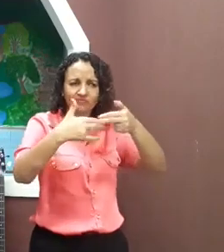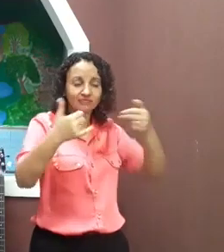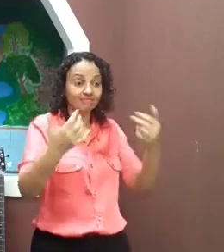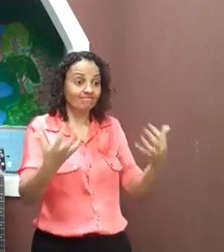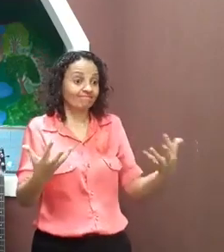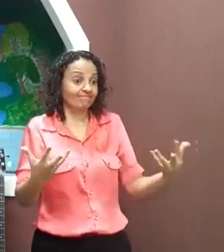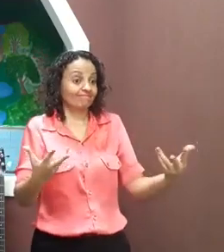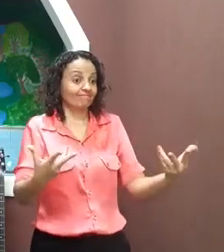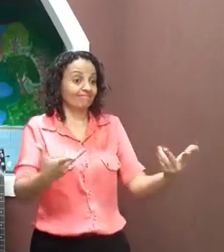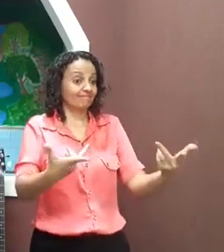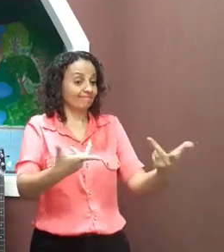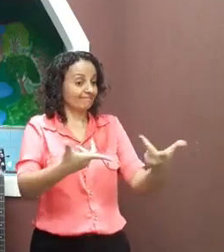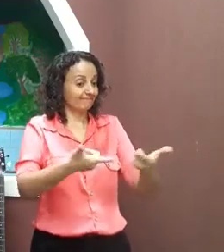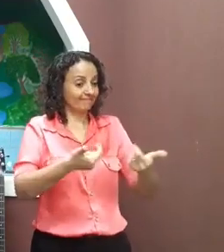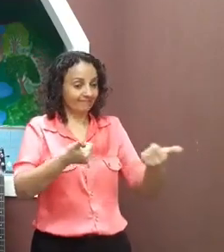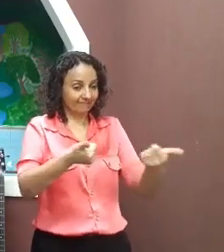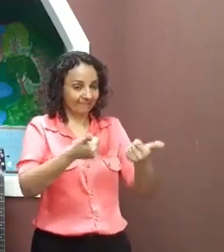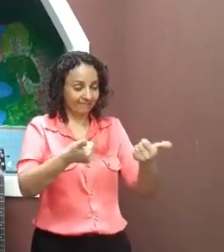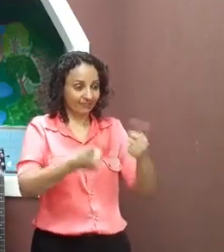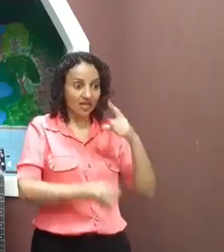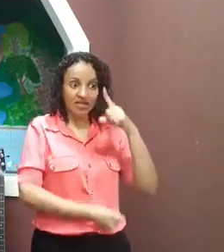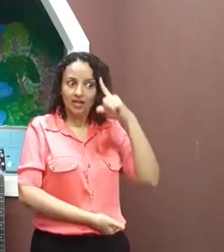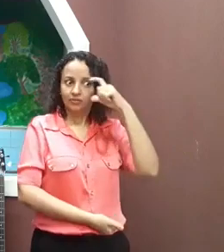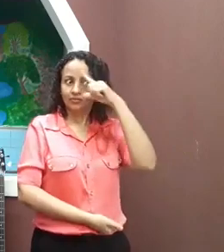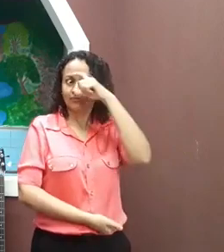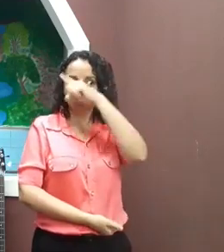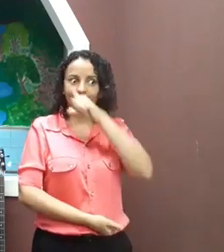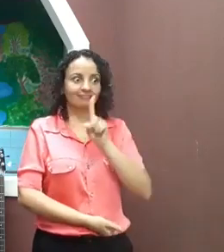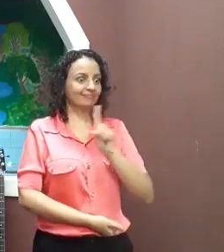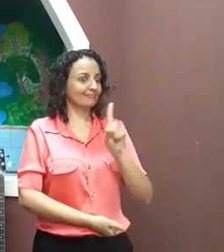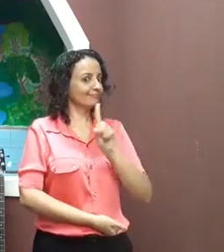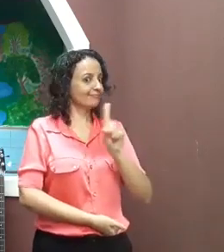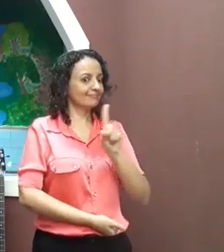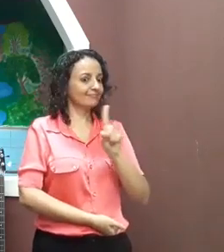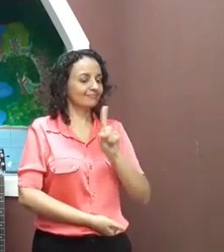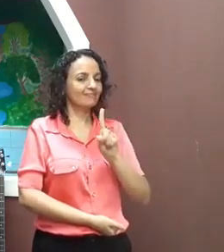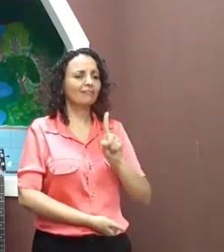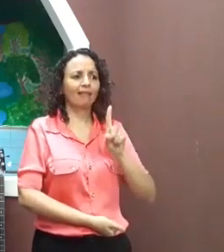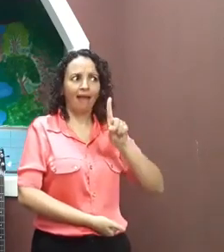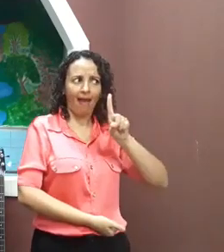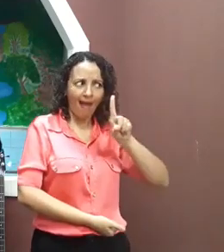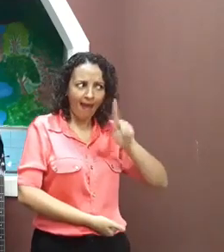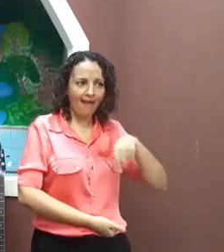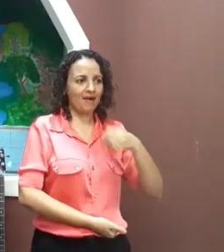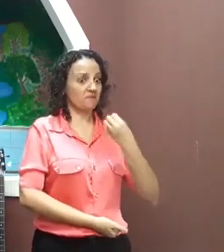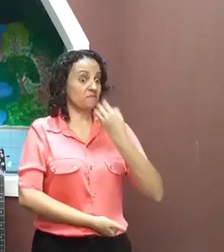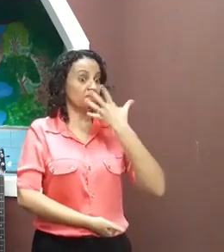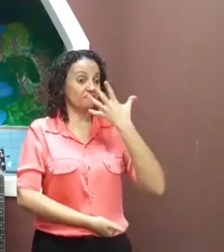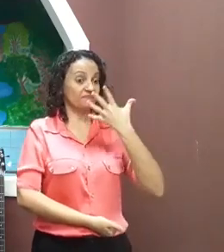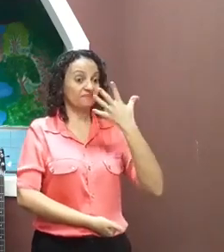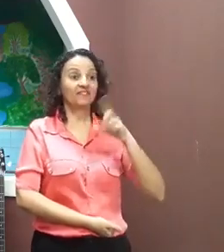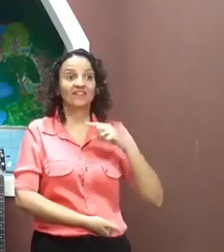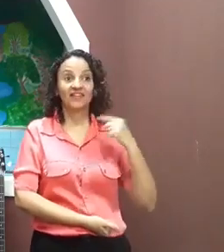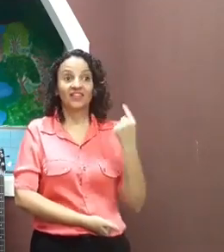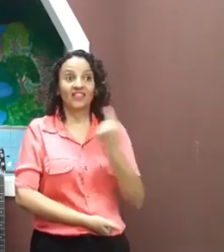nada de difícil, é na verdade um privilégio, é uma grande bênção